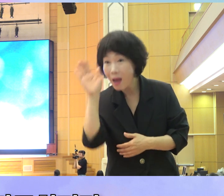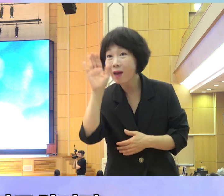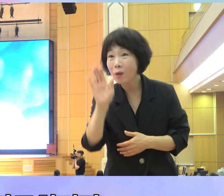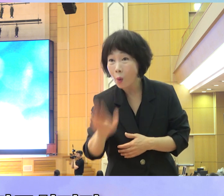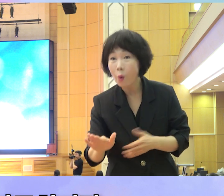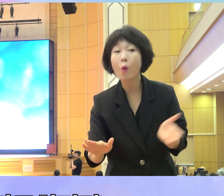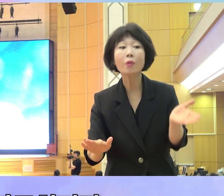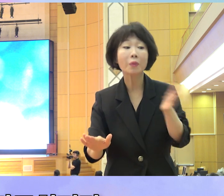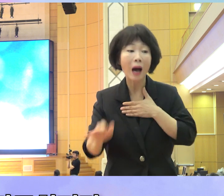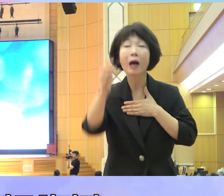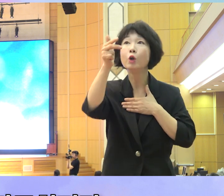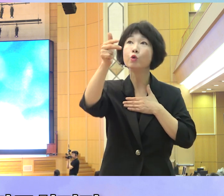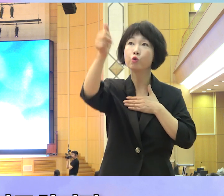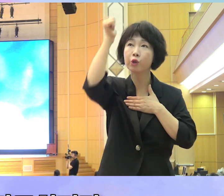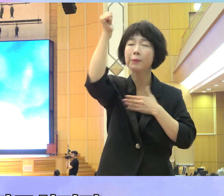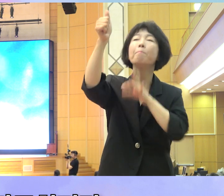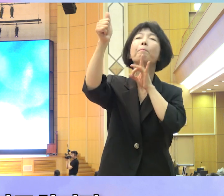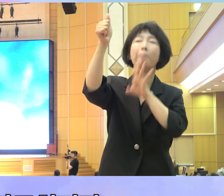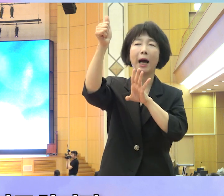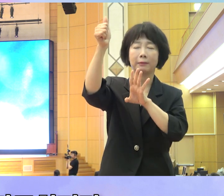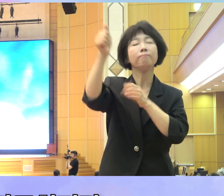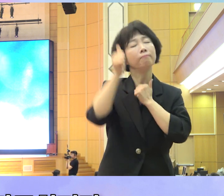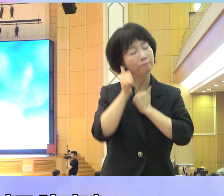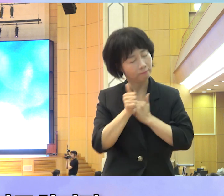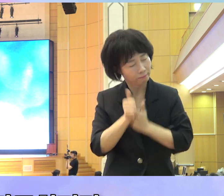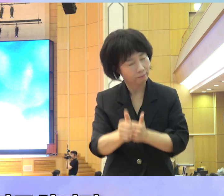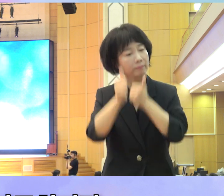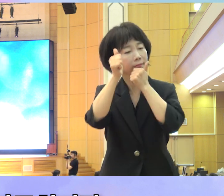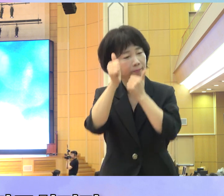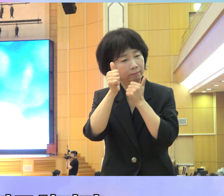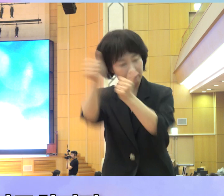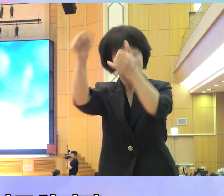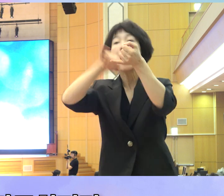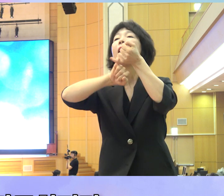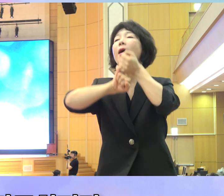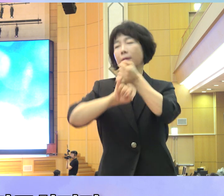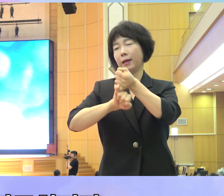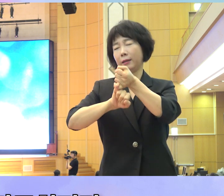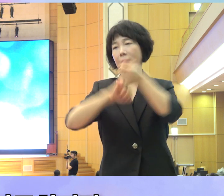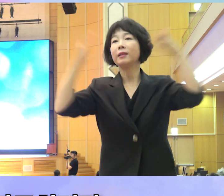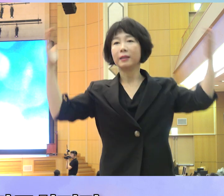험해도 나 주님만 따라가리.